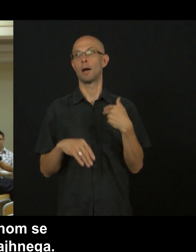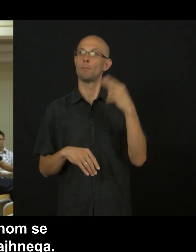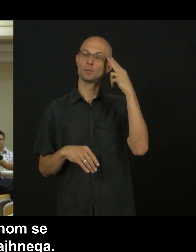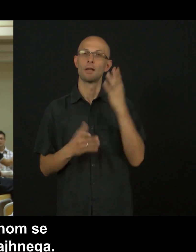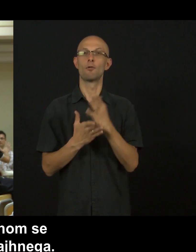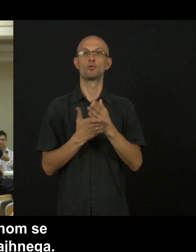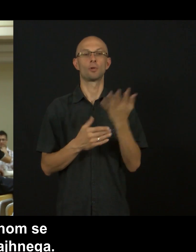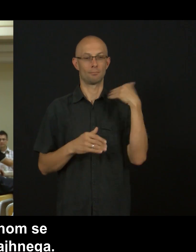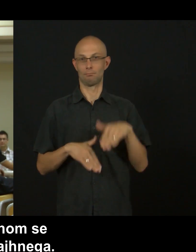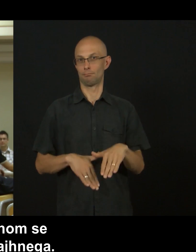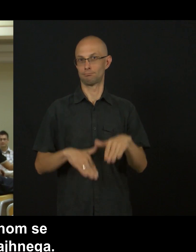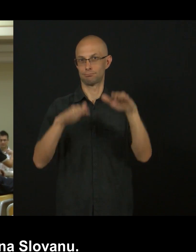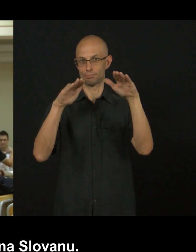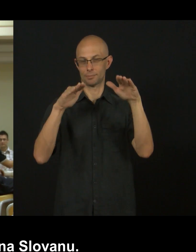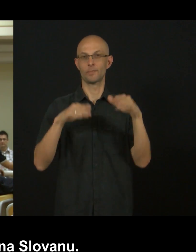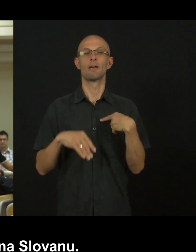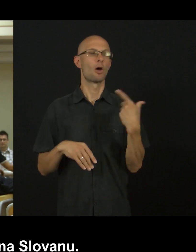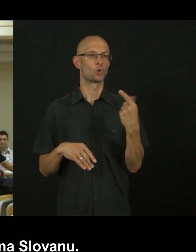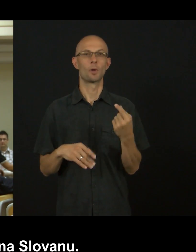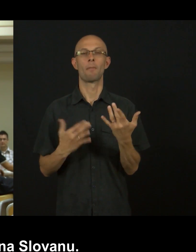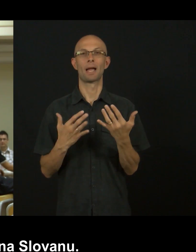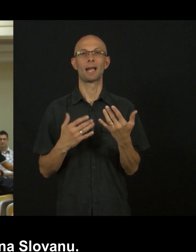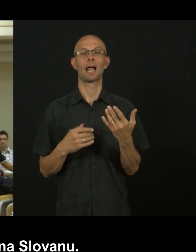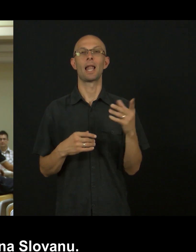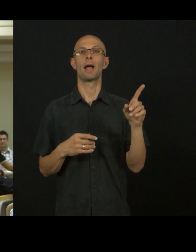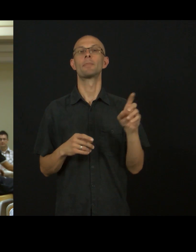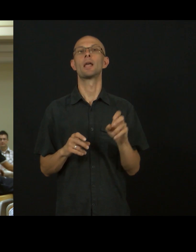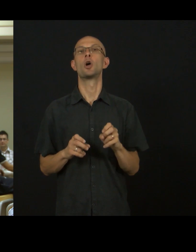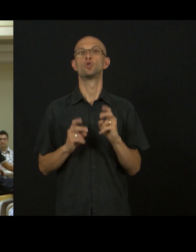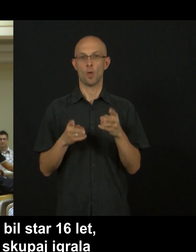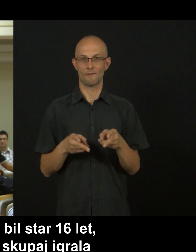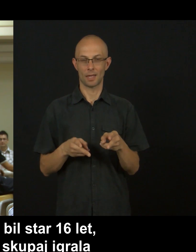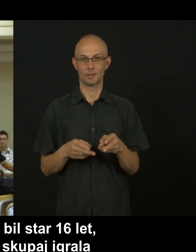se že poznava že od majhnega, tako da skupaj sva igrala že na Slovanu,